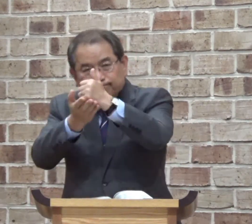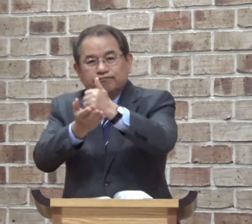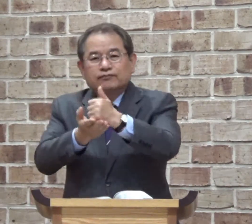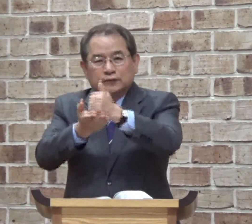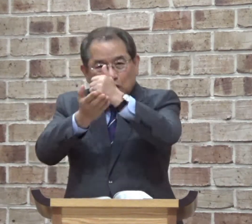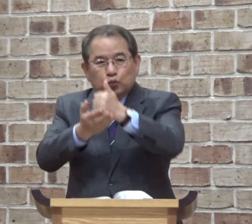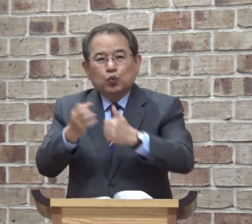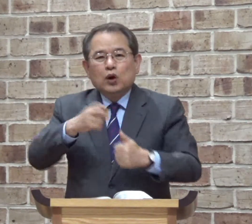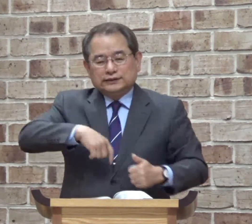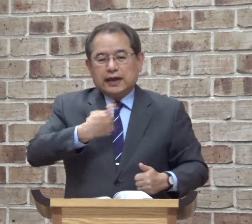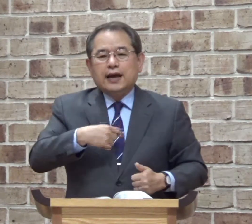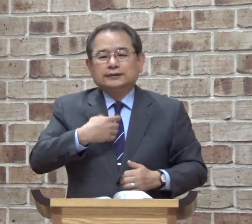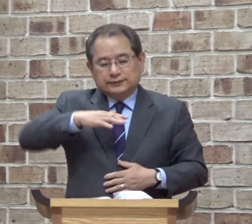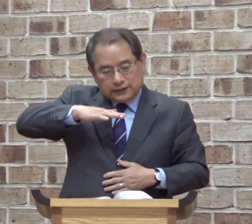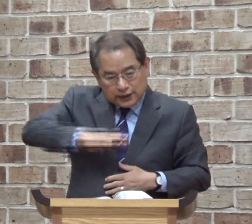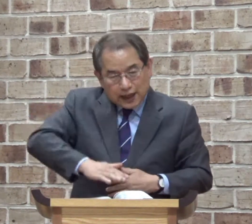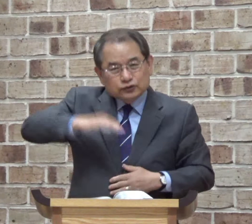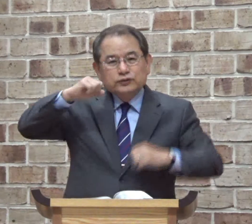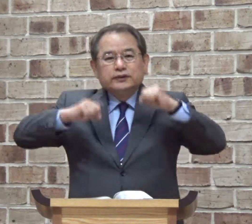그러나 성경 안에서 겸손의 의미는